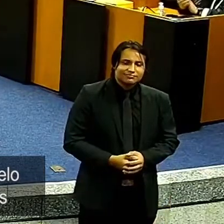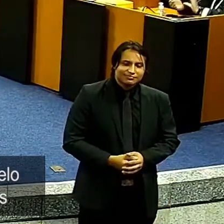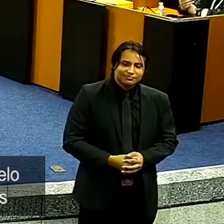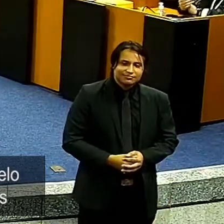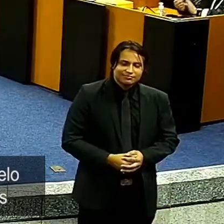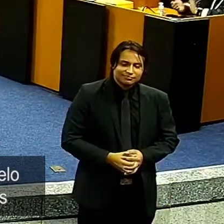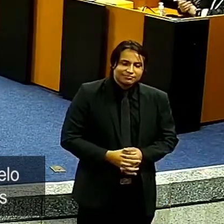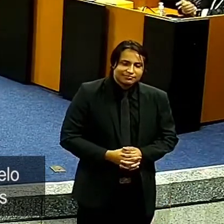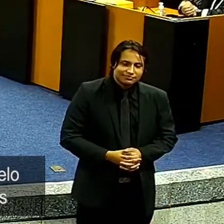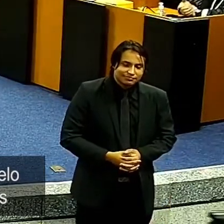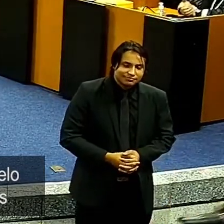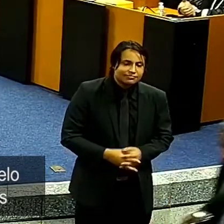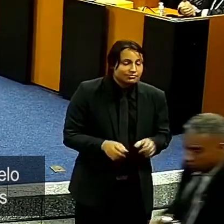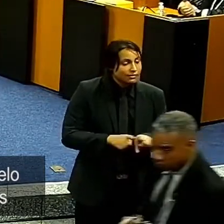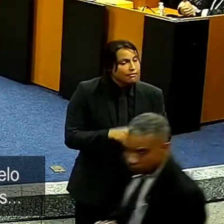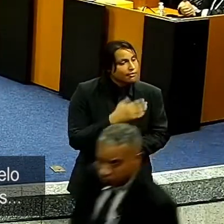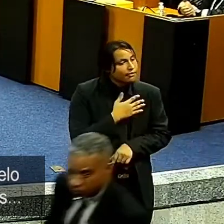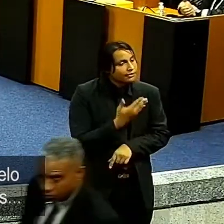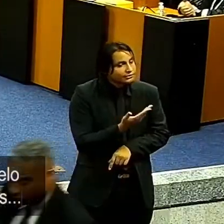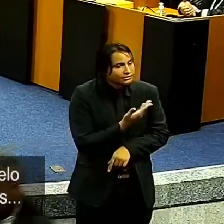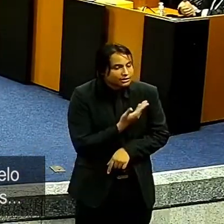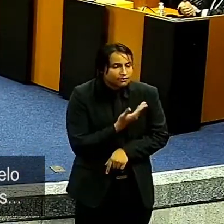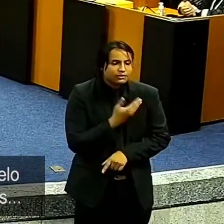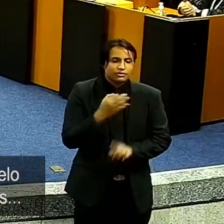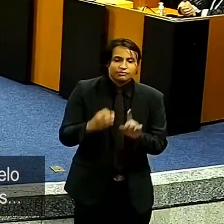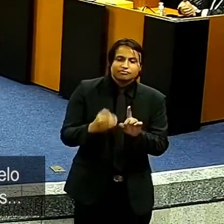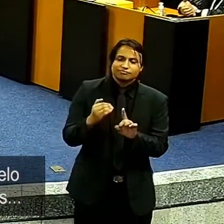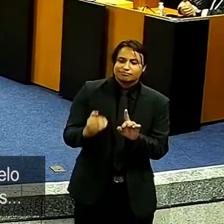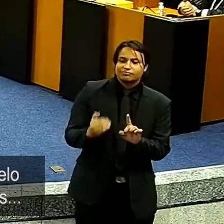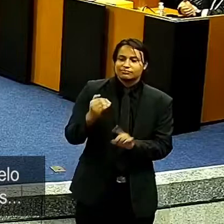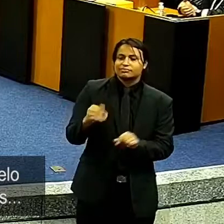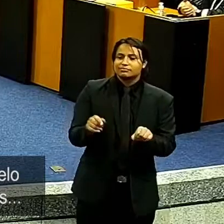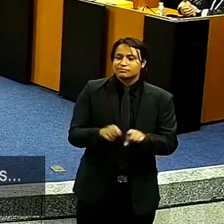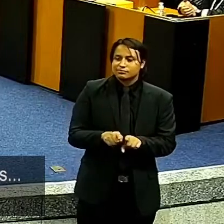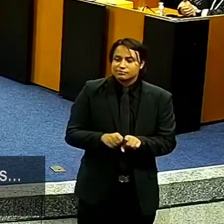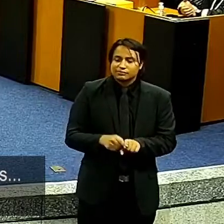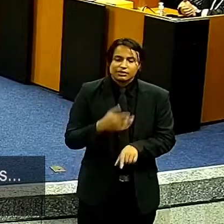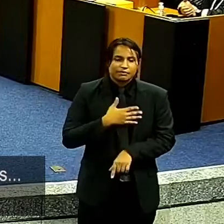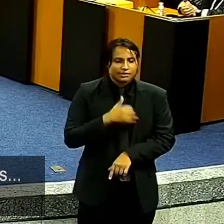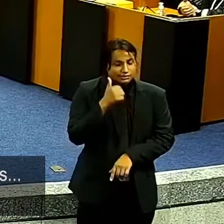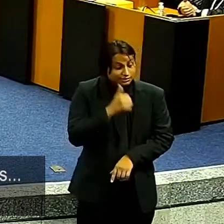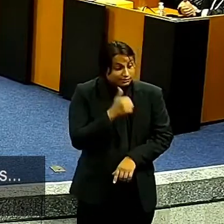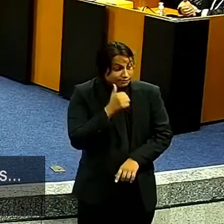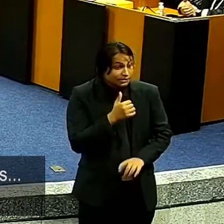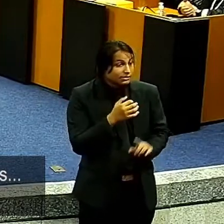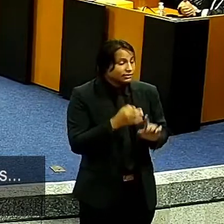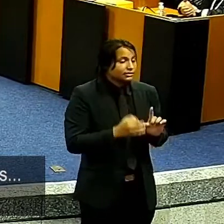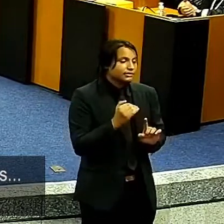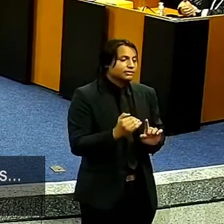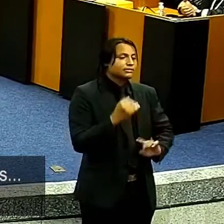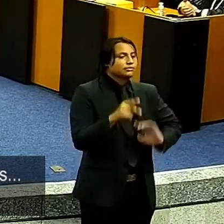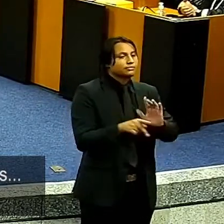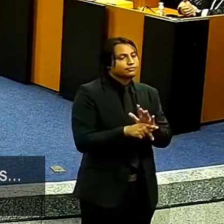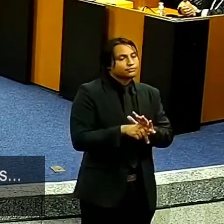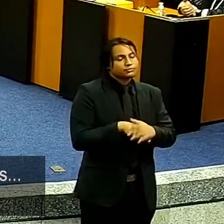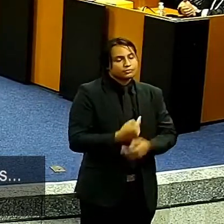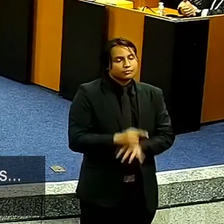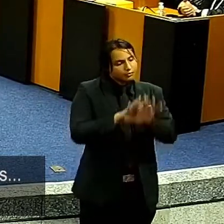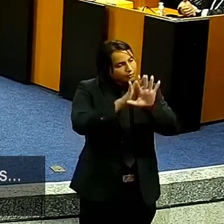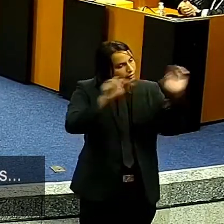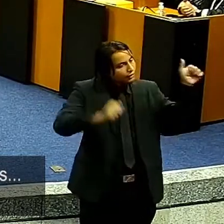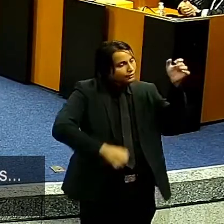mais aos amigos desembargadores e as amigas desembargadoras do egrégio Tribunal de Justiça do